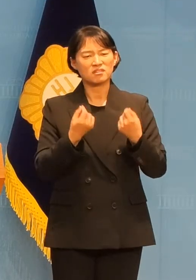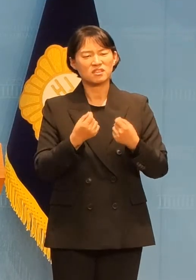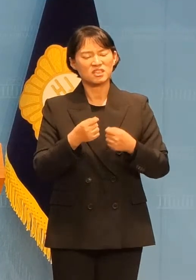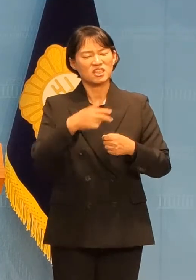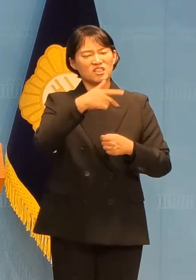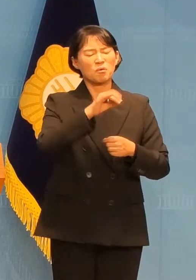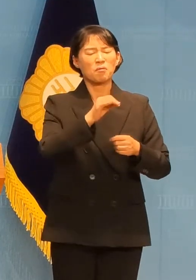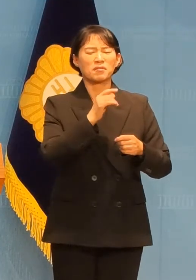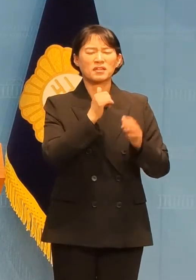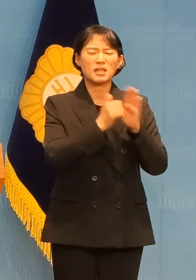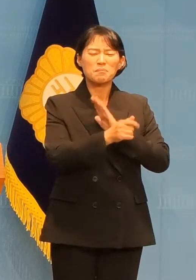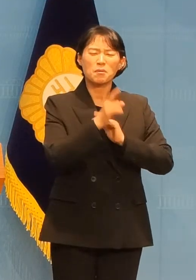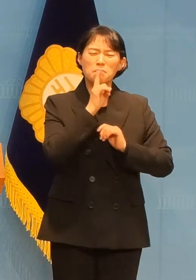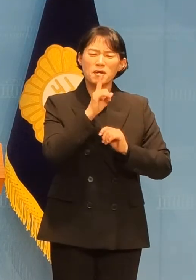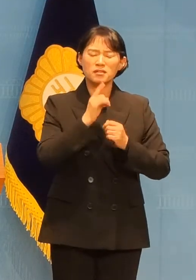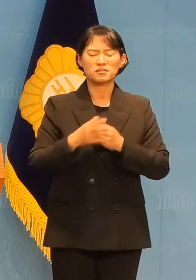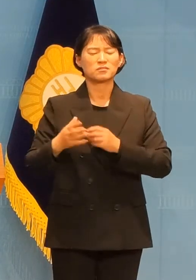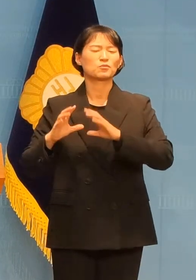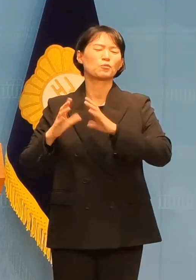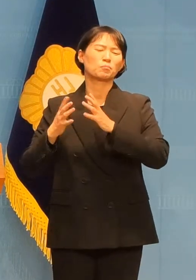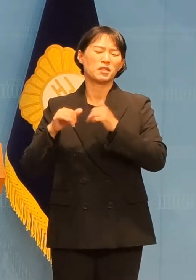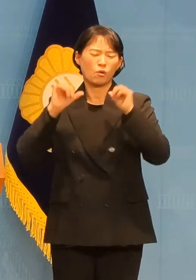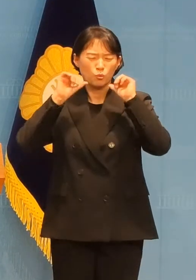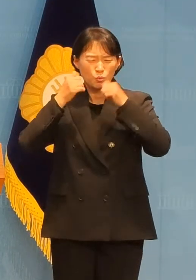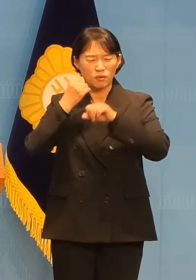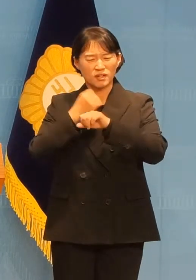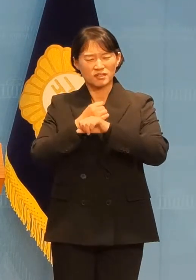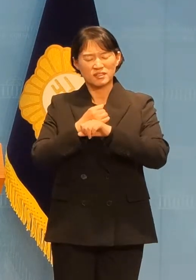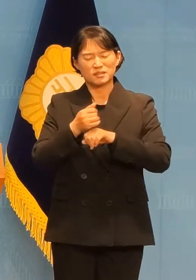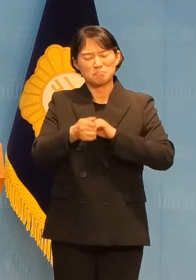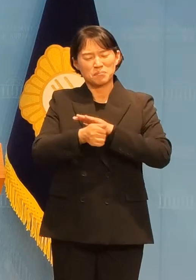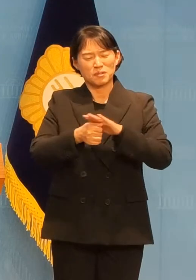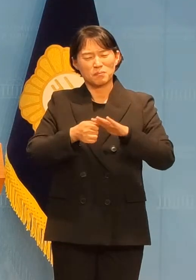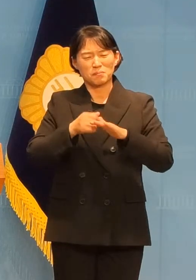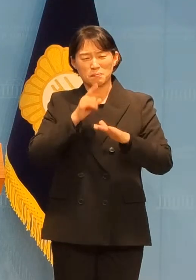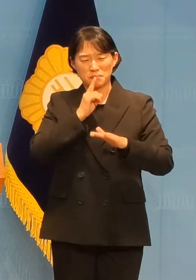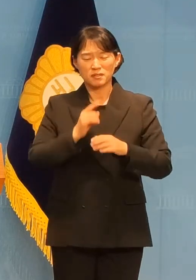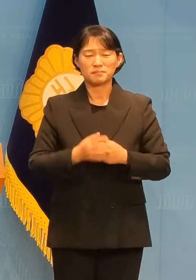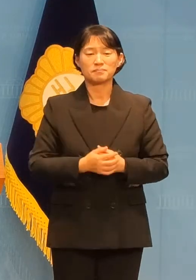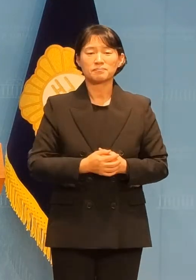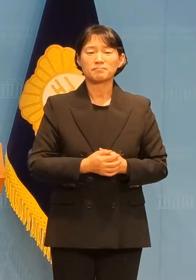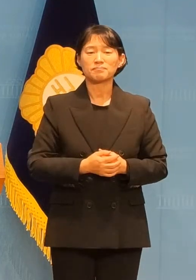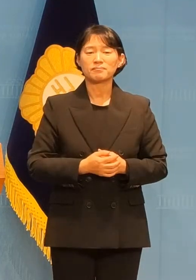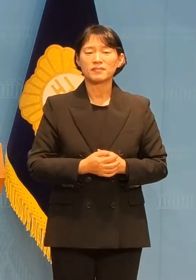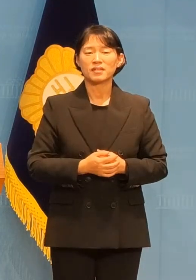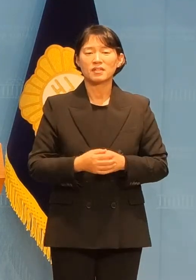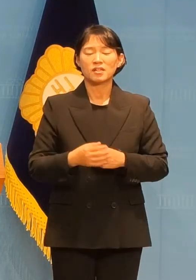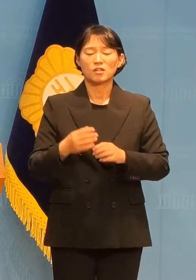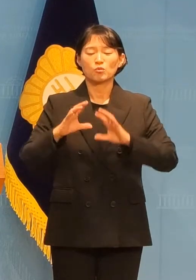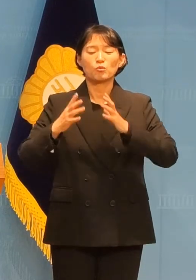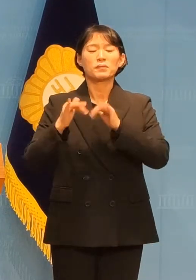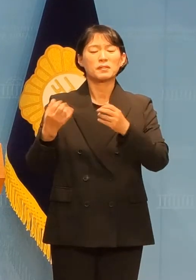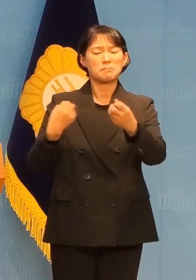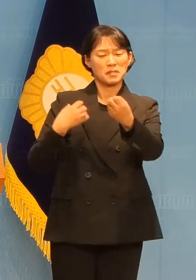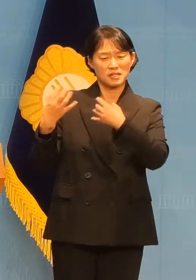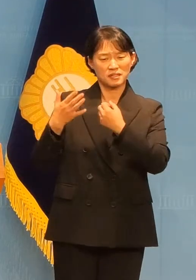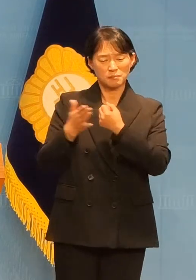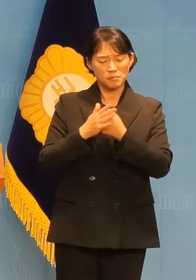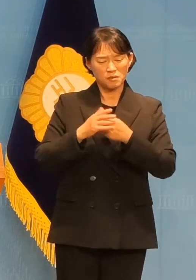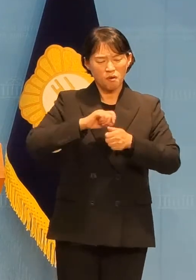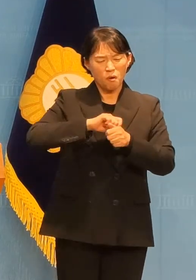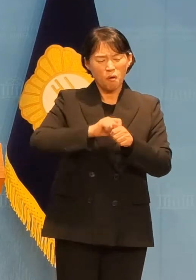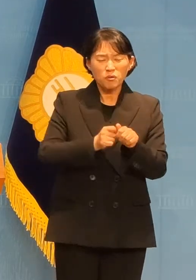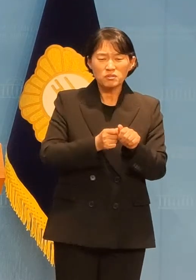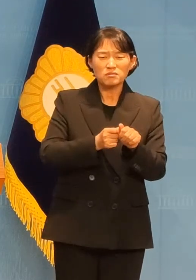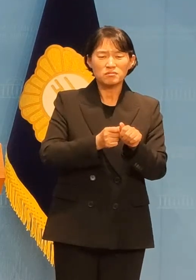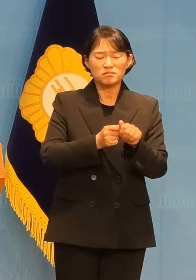대표의 화법은 국민을 우롱하는 비겁한 기만입니다. 여론에 등 떠밀려 억지로 올라탄